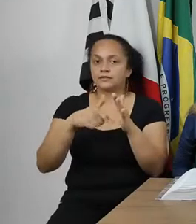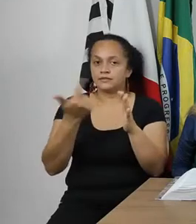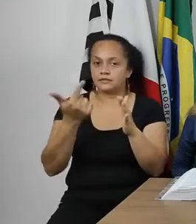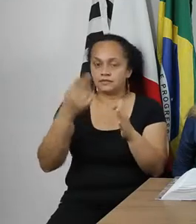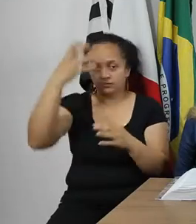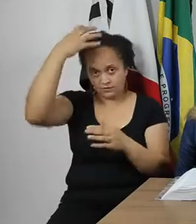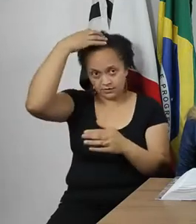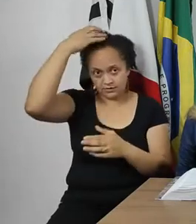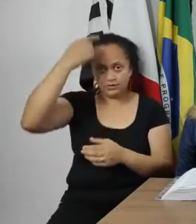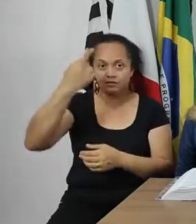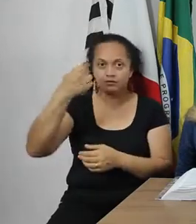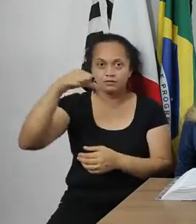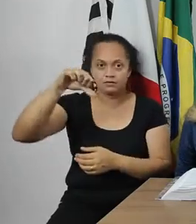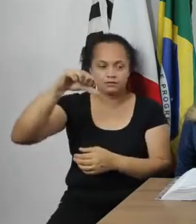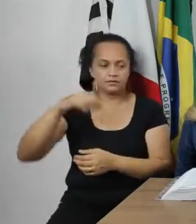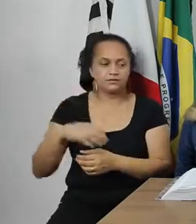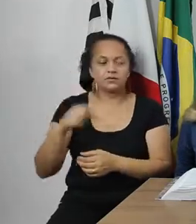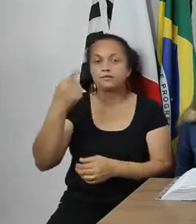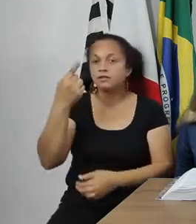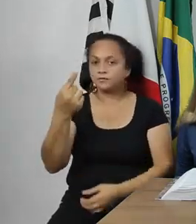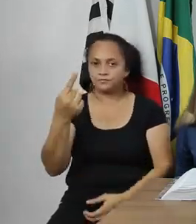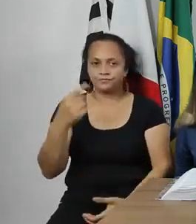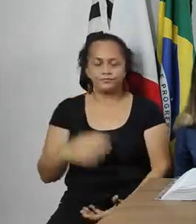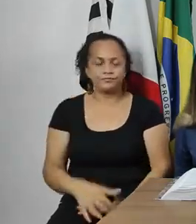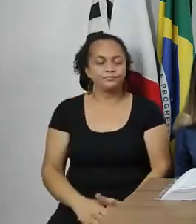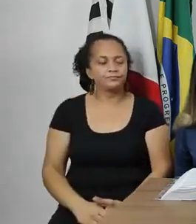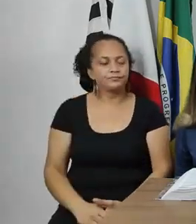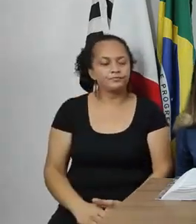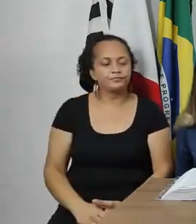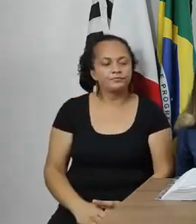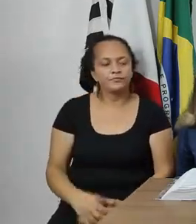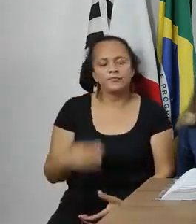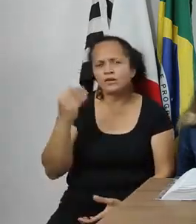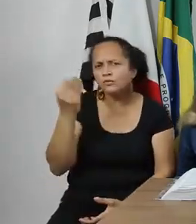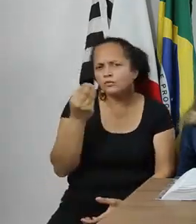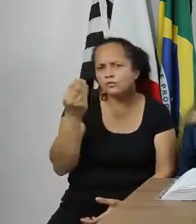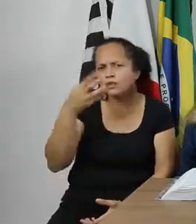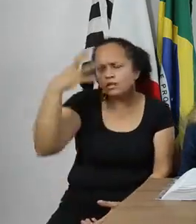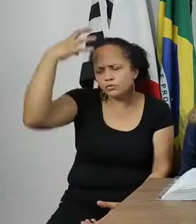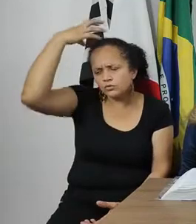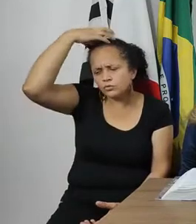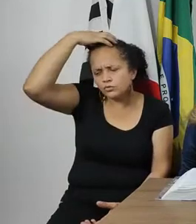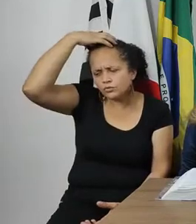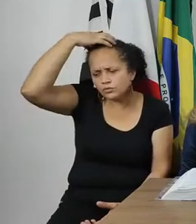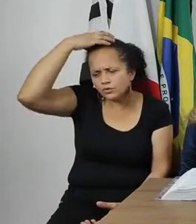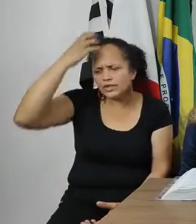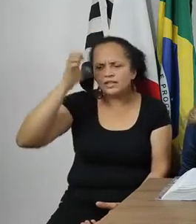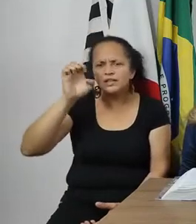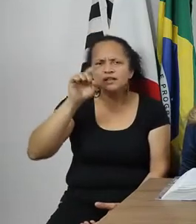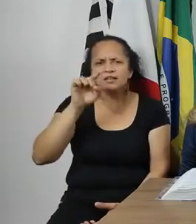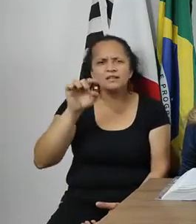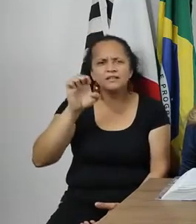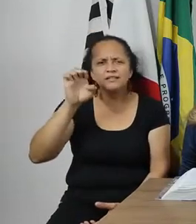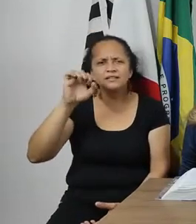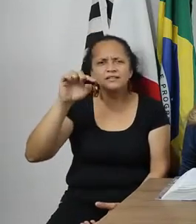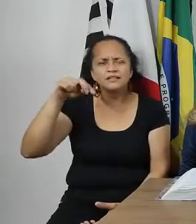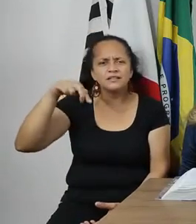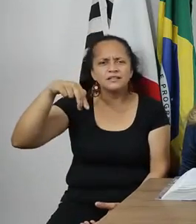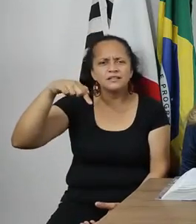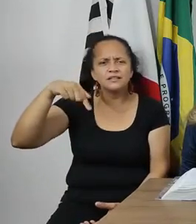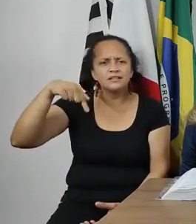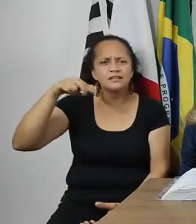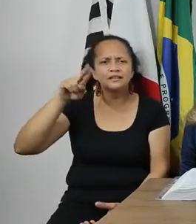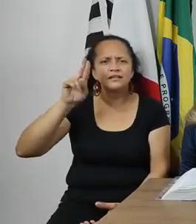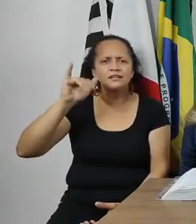o seguinte: assim que o rei Ezequias ouviu o que eles contaram, rasgou as